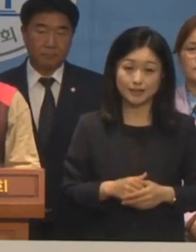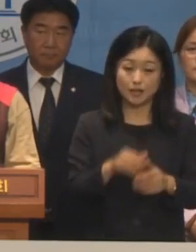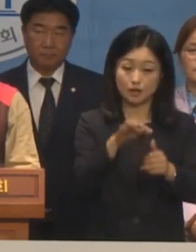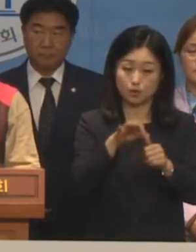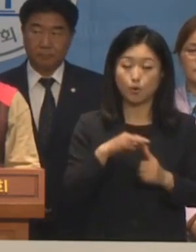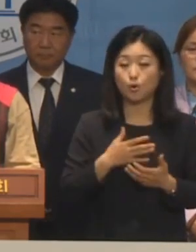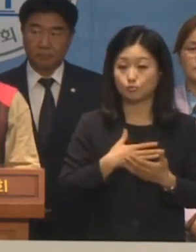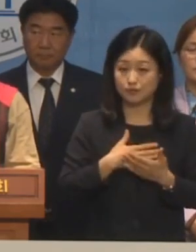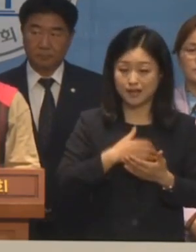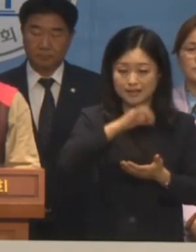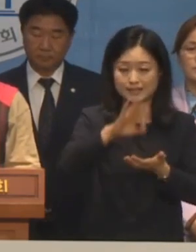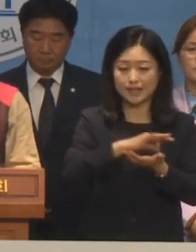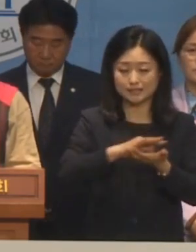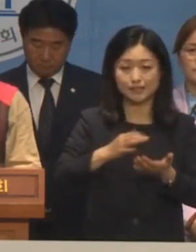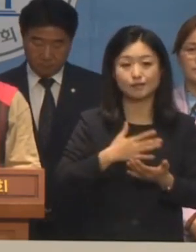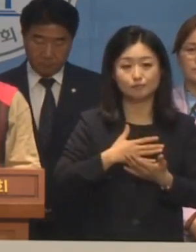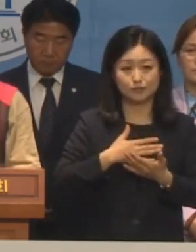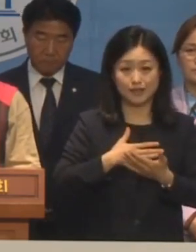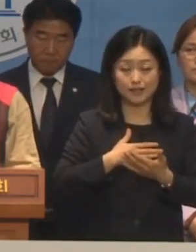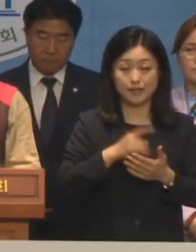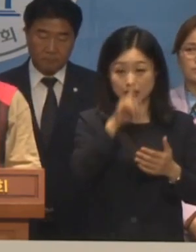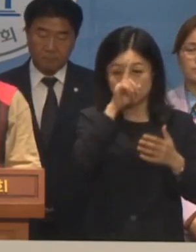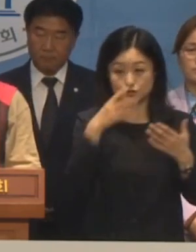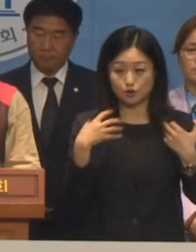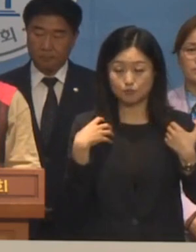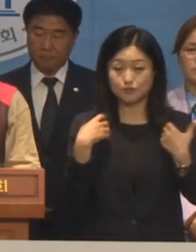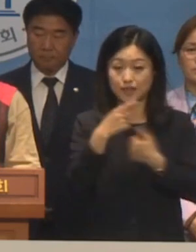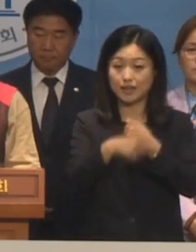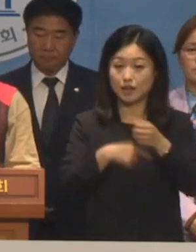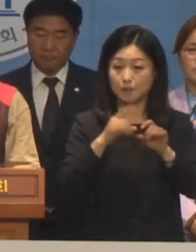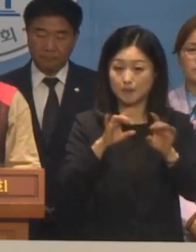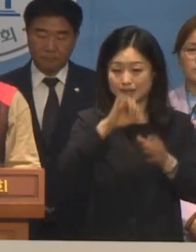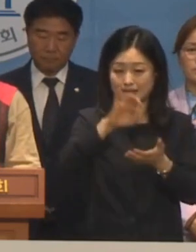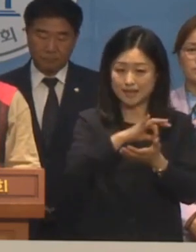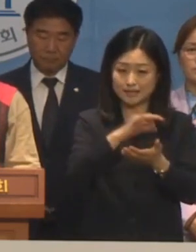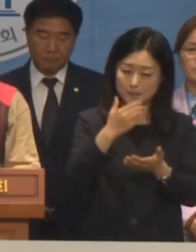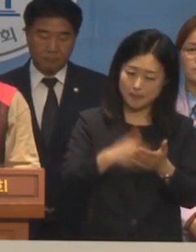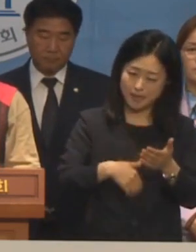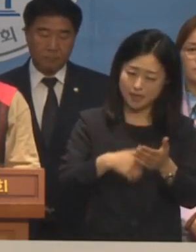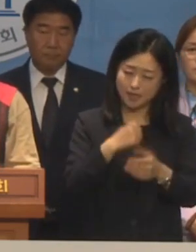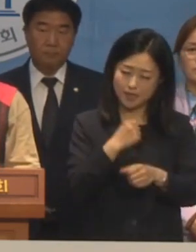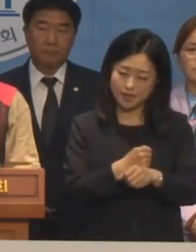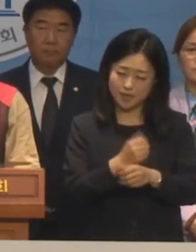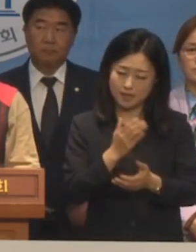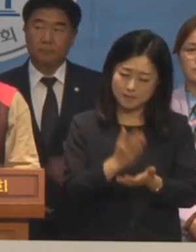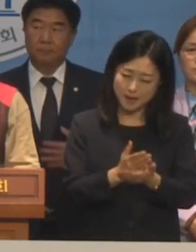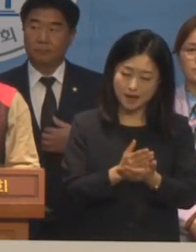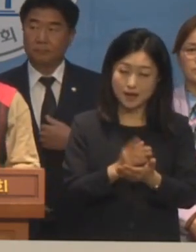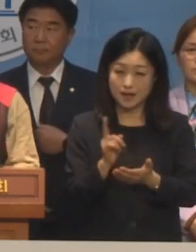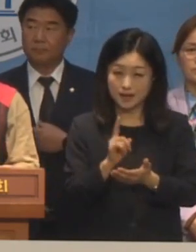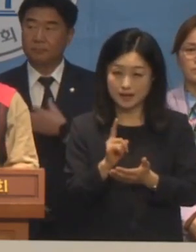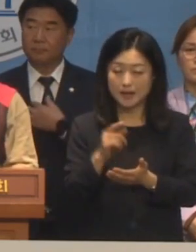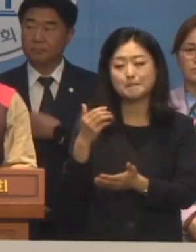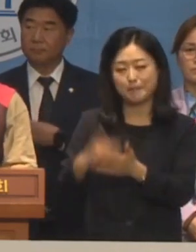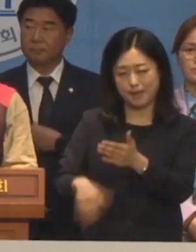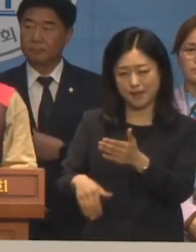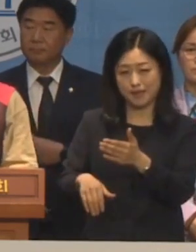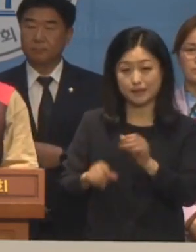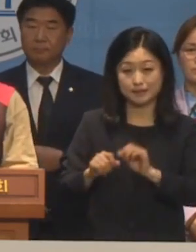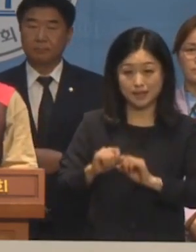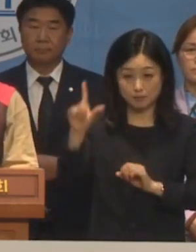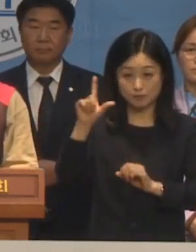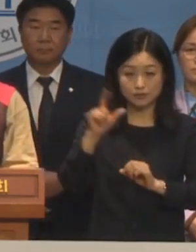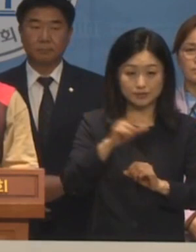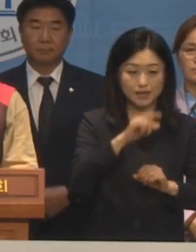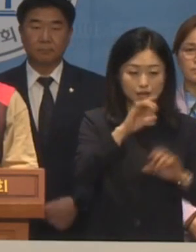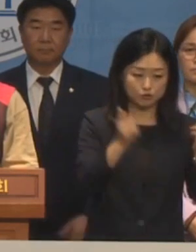문제와 예산 문제 때문입니다. 정부는 매년 예산 삭감을 하였지만 국회가 증액을 통해 그나마 보완을 해주었습니다.